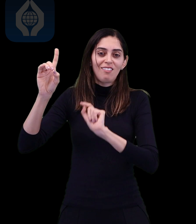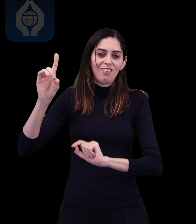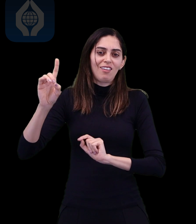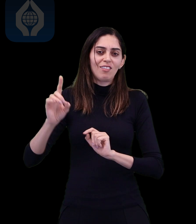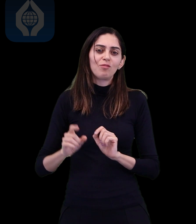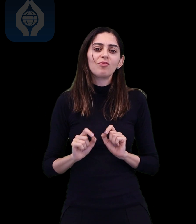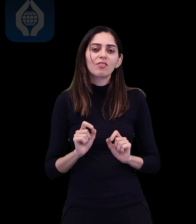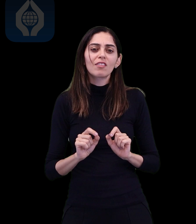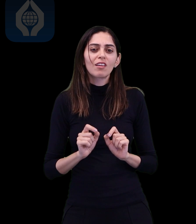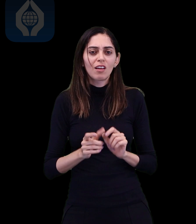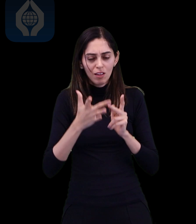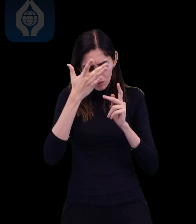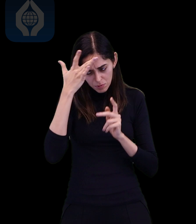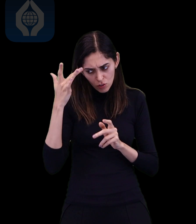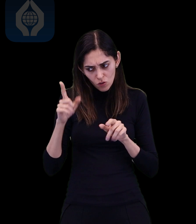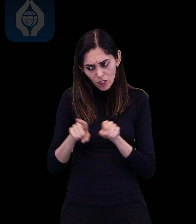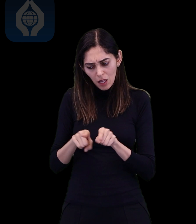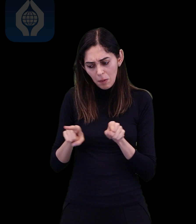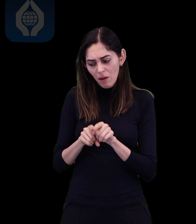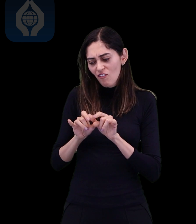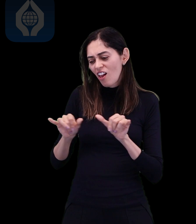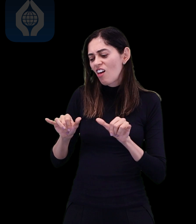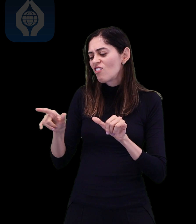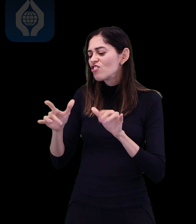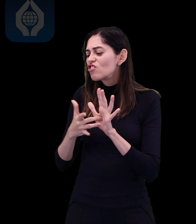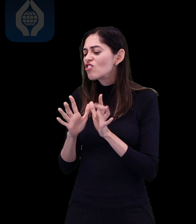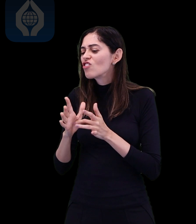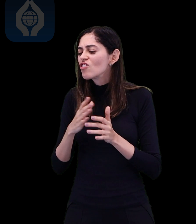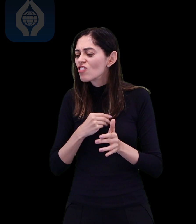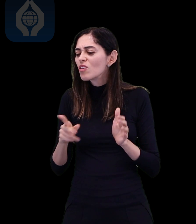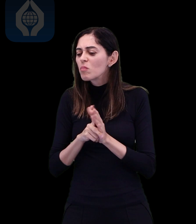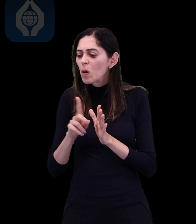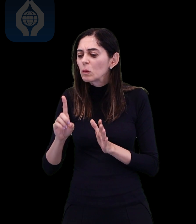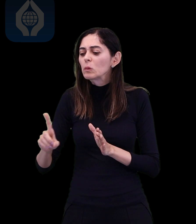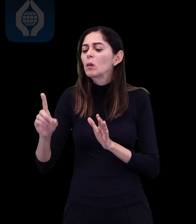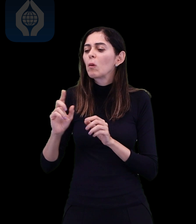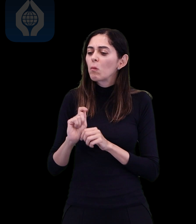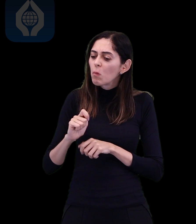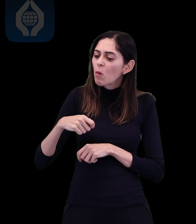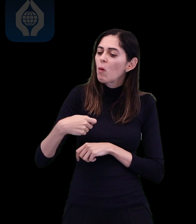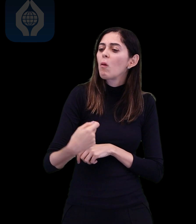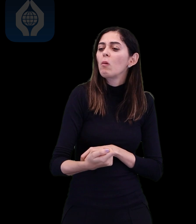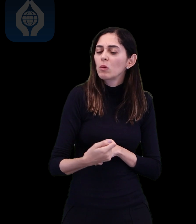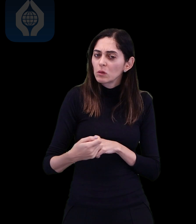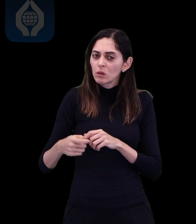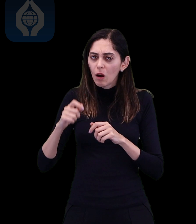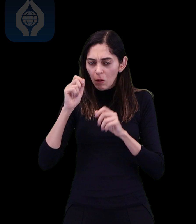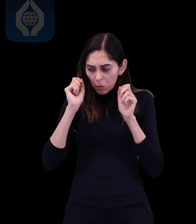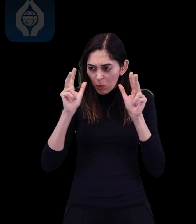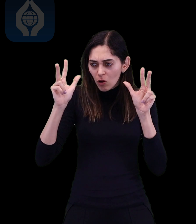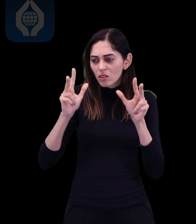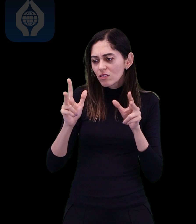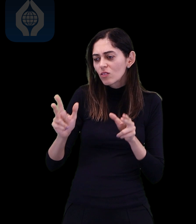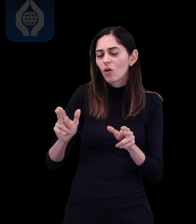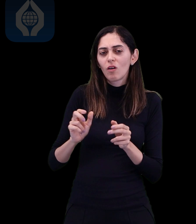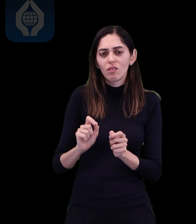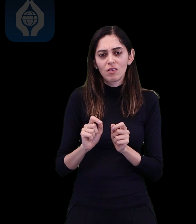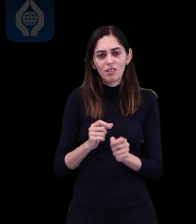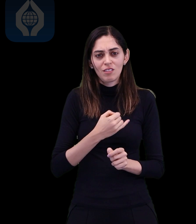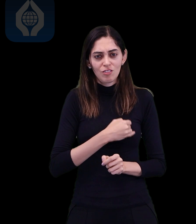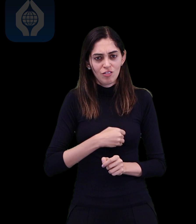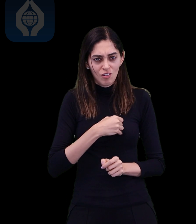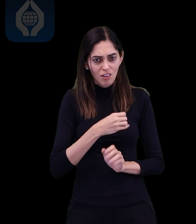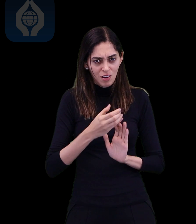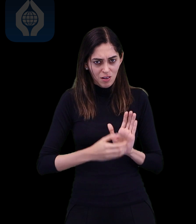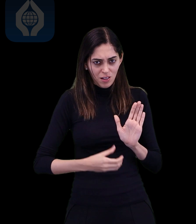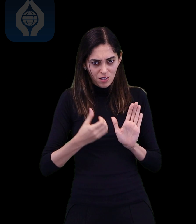de Deus, deveria mostrar um sinal tão grande quanto que Moisés havia mostrado. Em João 6, 32